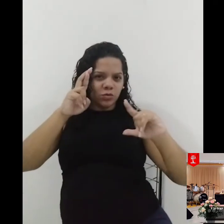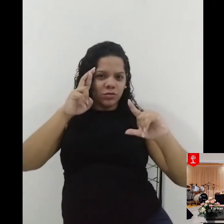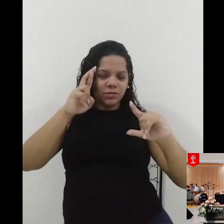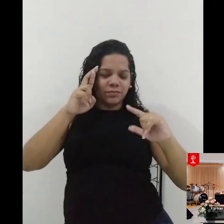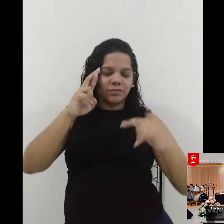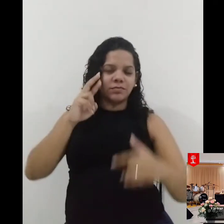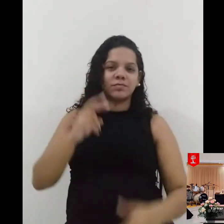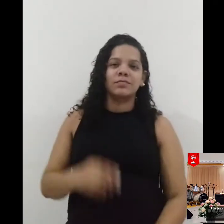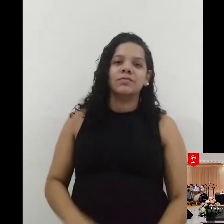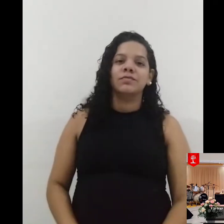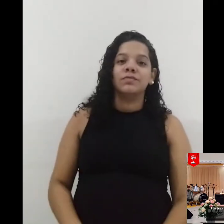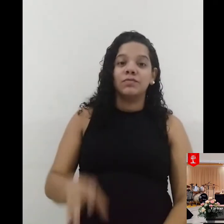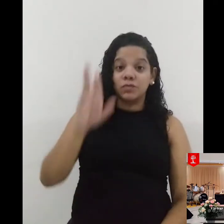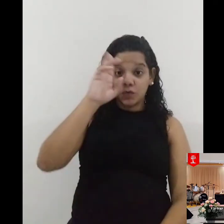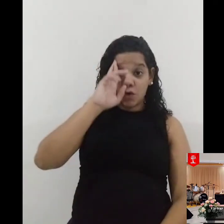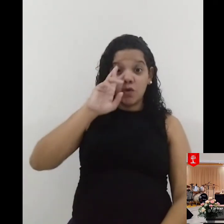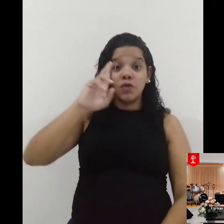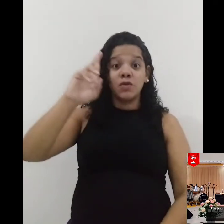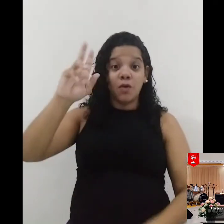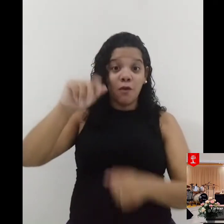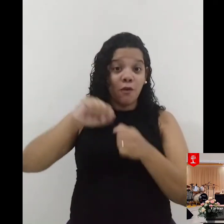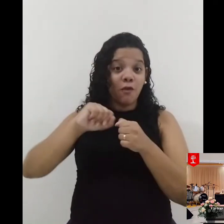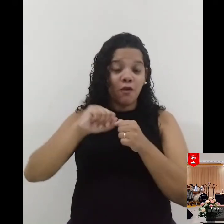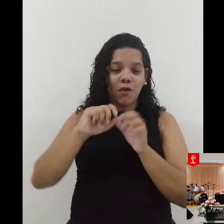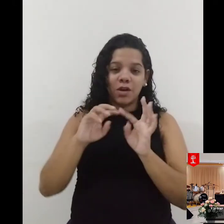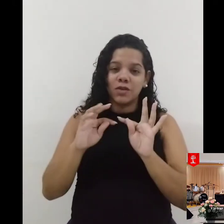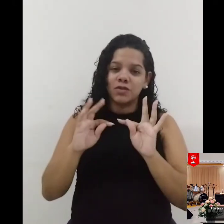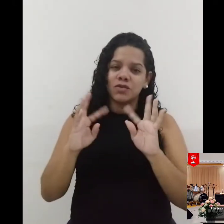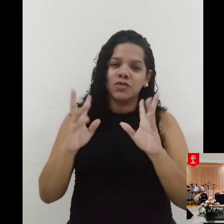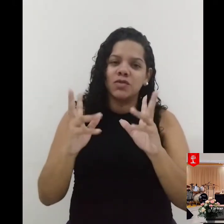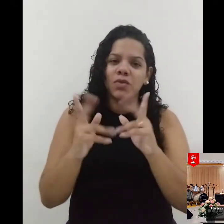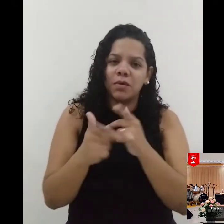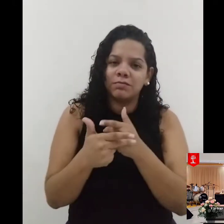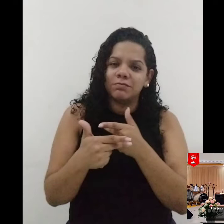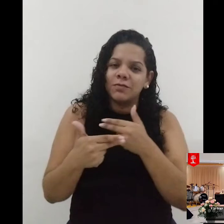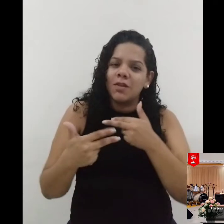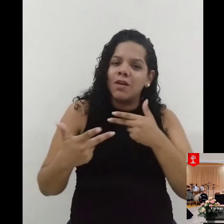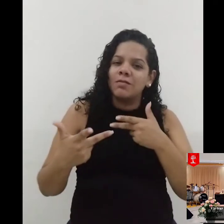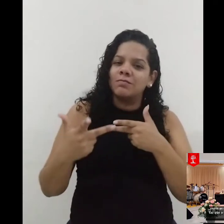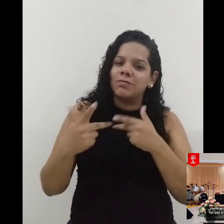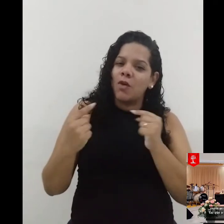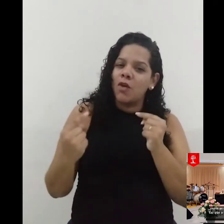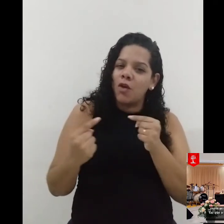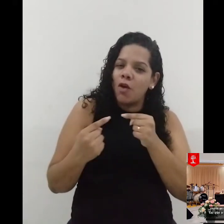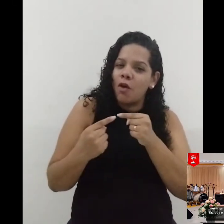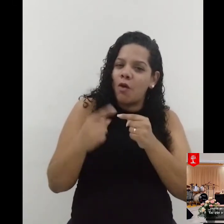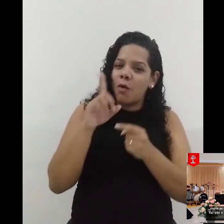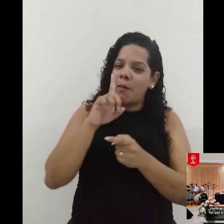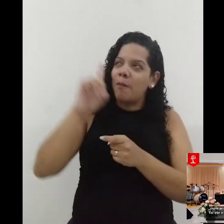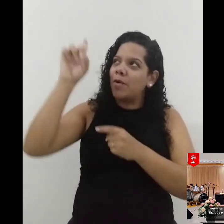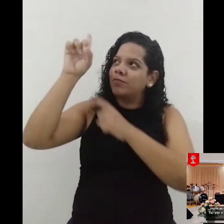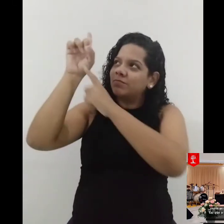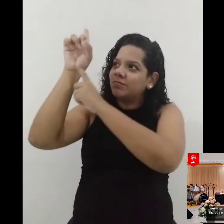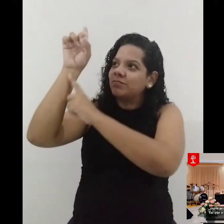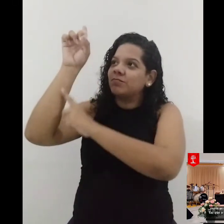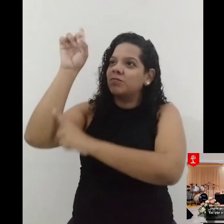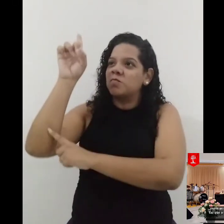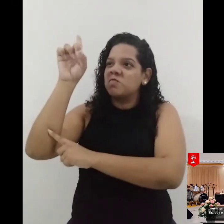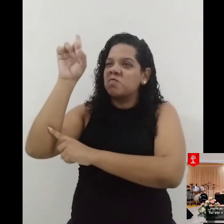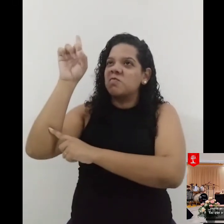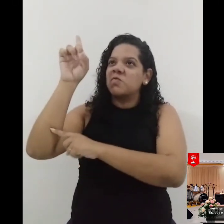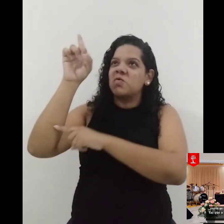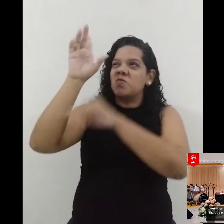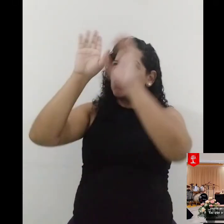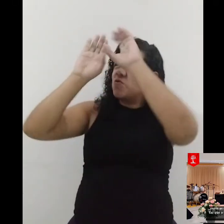profundezas. Ele traz as nuvens desde os confins da terra e envia os relâmpagos que acompanham